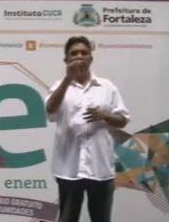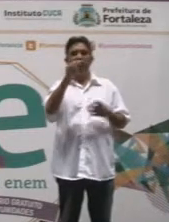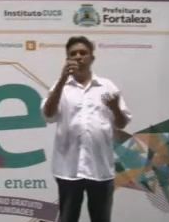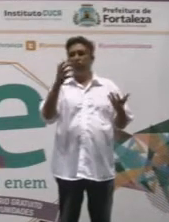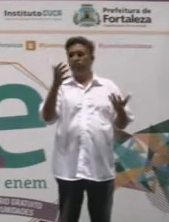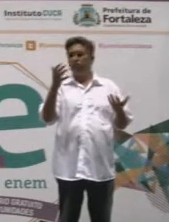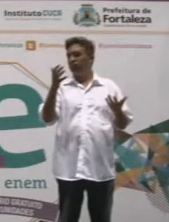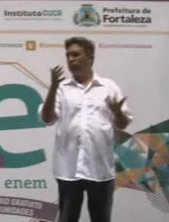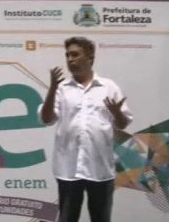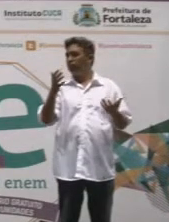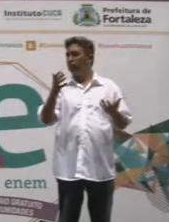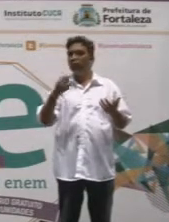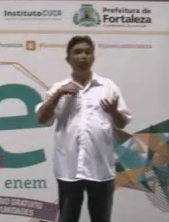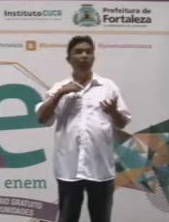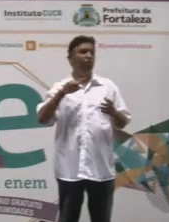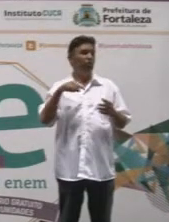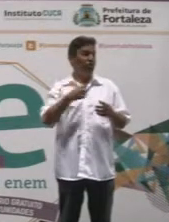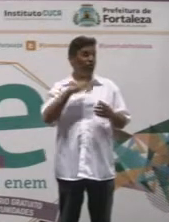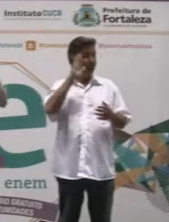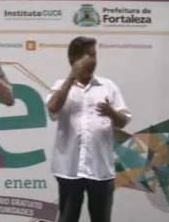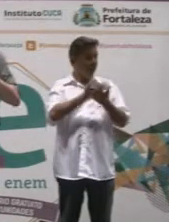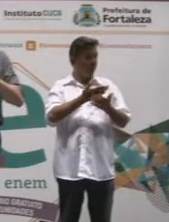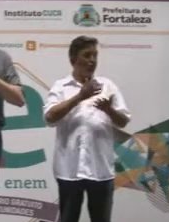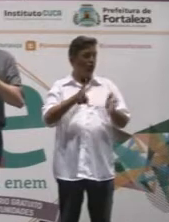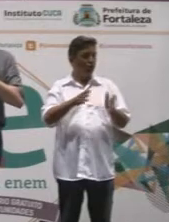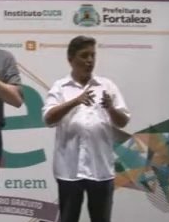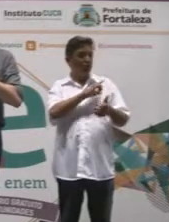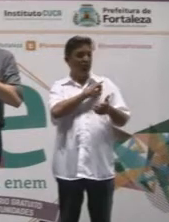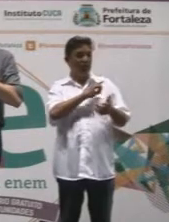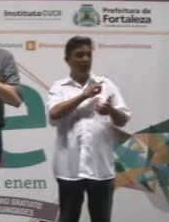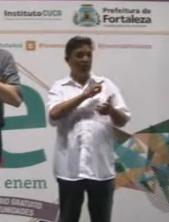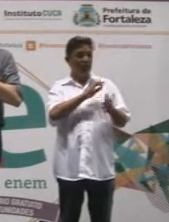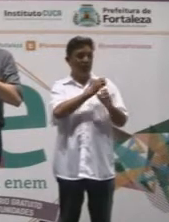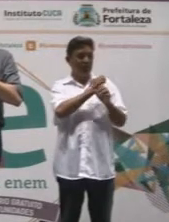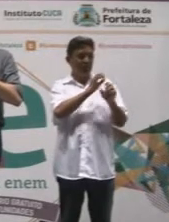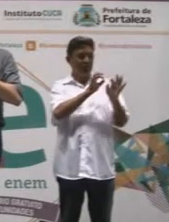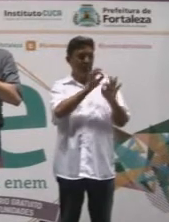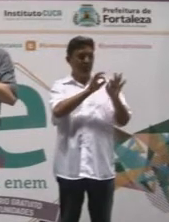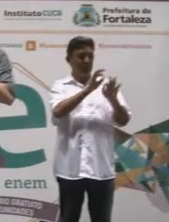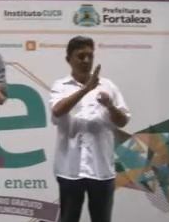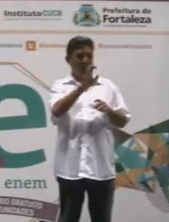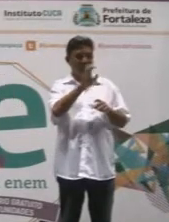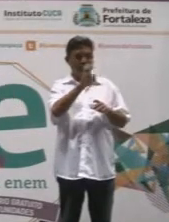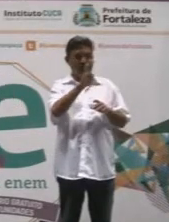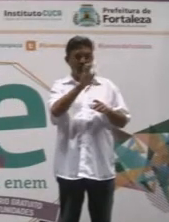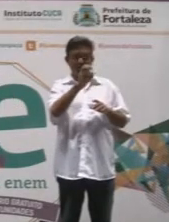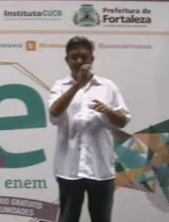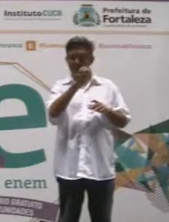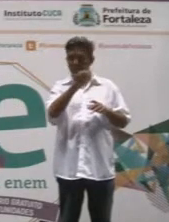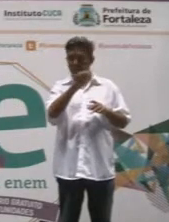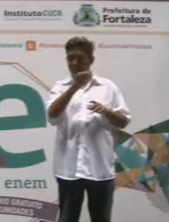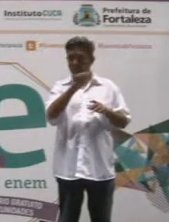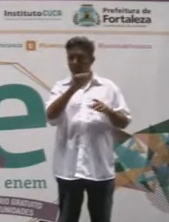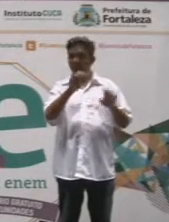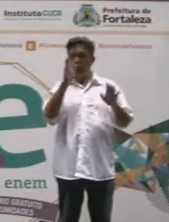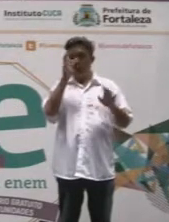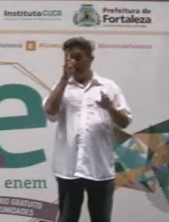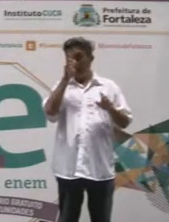Moçada, nós cremos que a prova do Enem já estava pronta quando falaram de ebola. Mas se alguém falar em ebola, é um vírus de